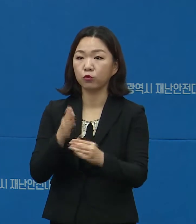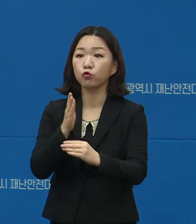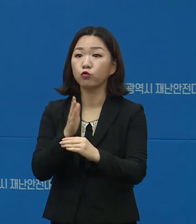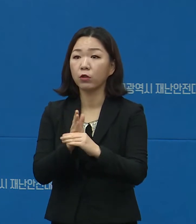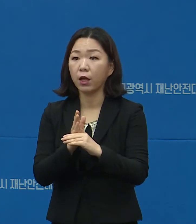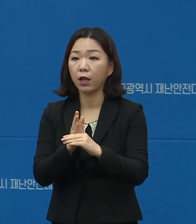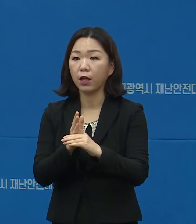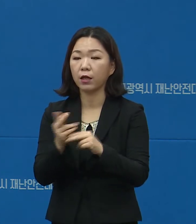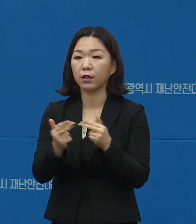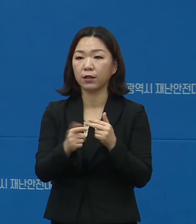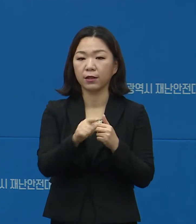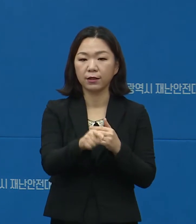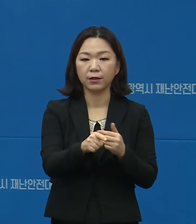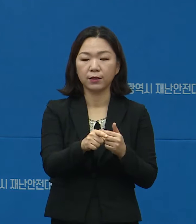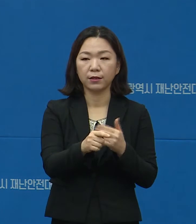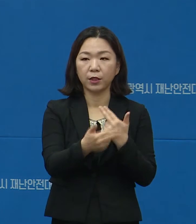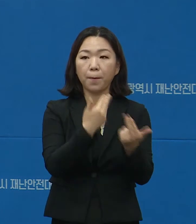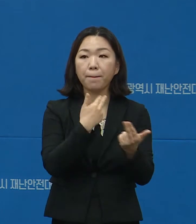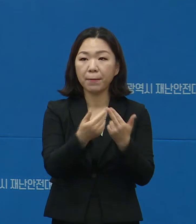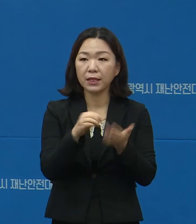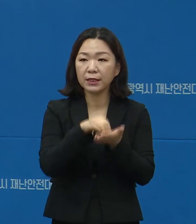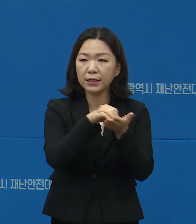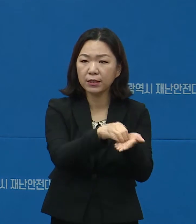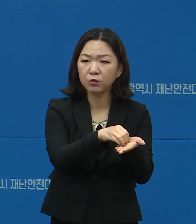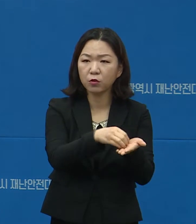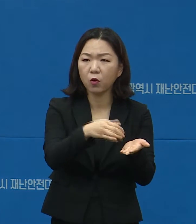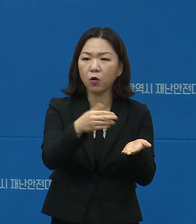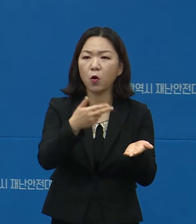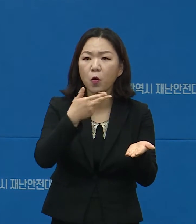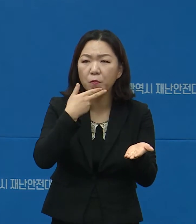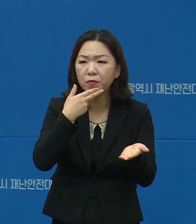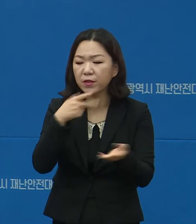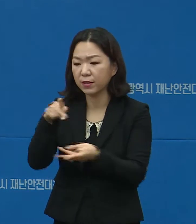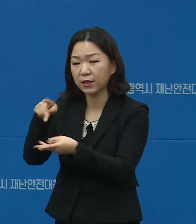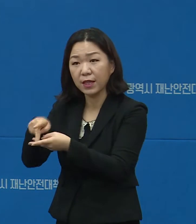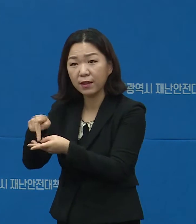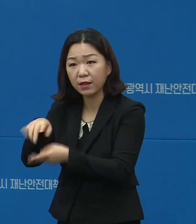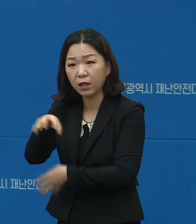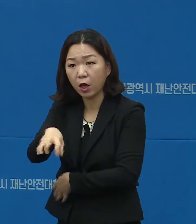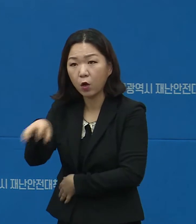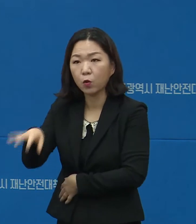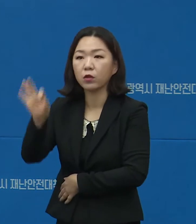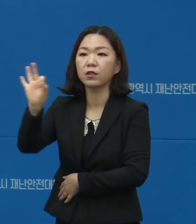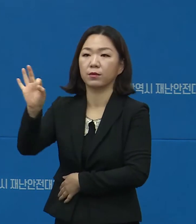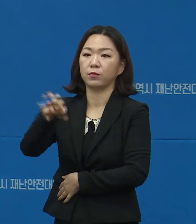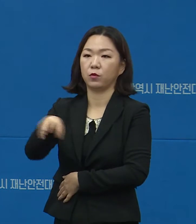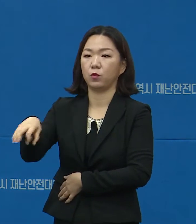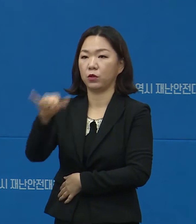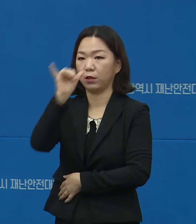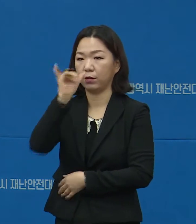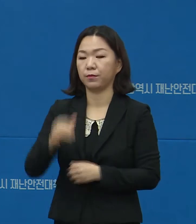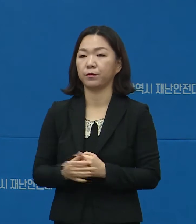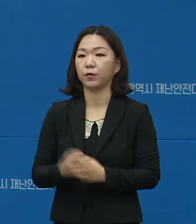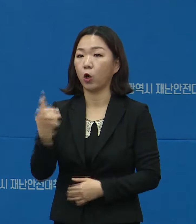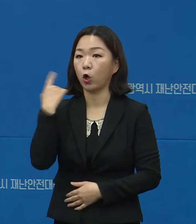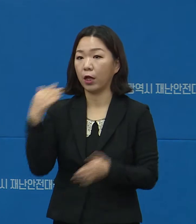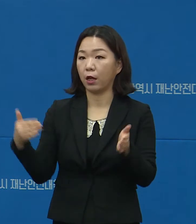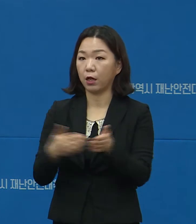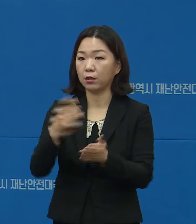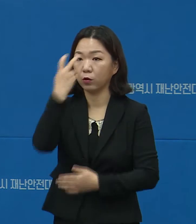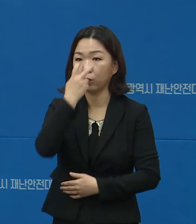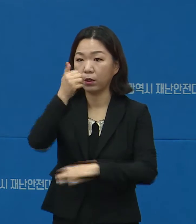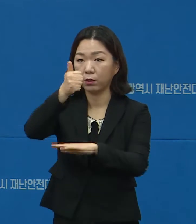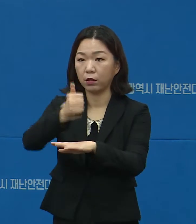중에는 협회에 등록되어 있지 않은 컨택센터도 10개 포함되어 있습니다. 어제까지의 조사